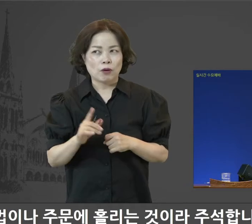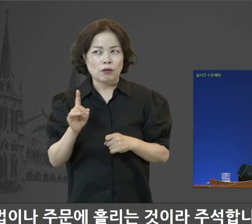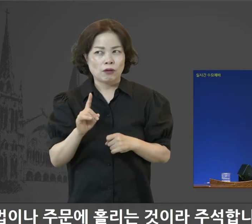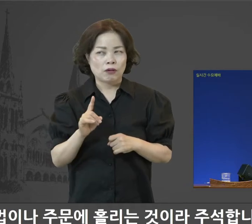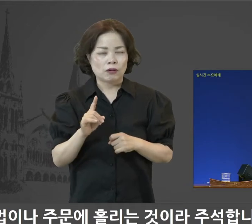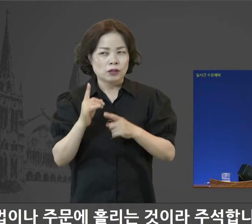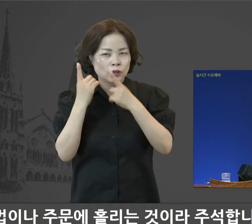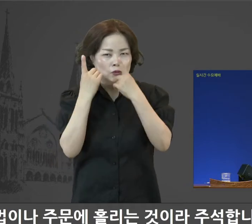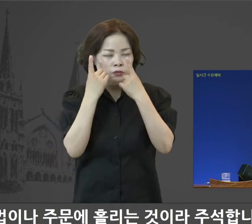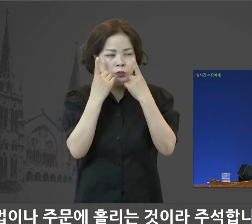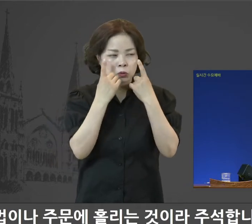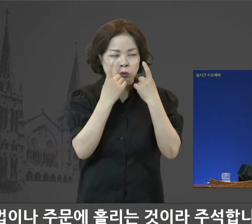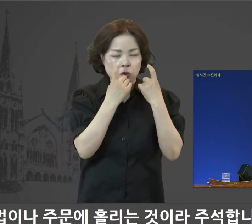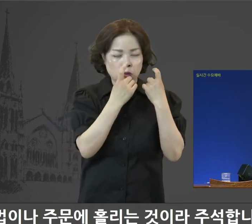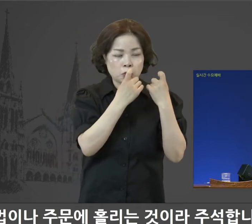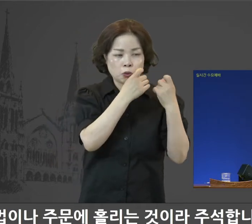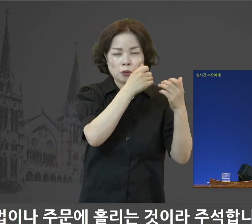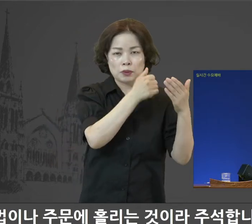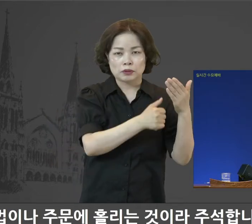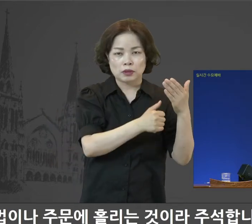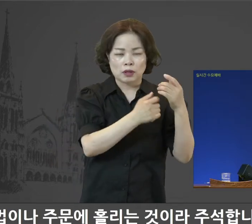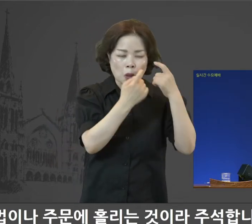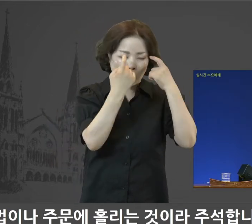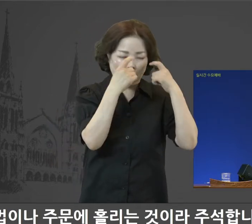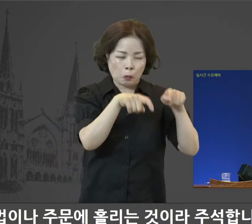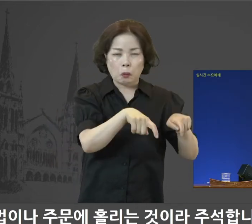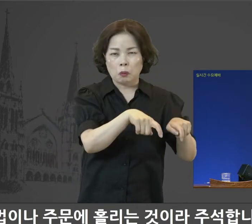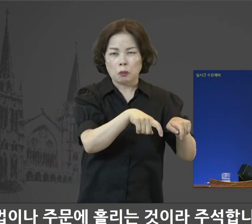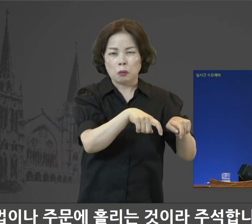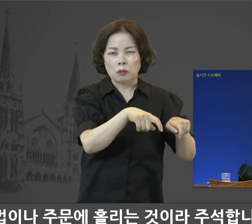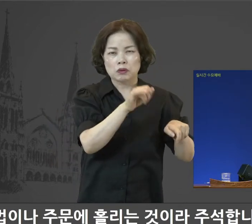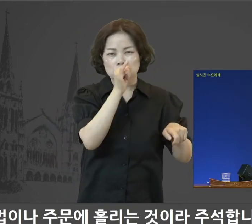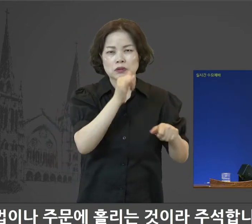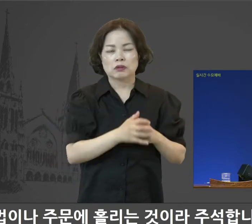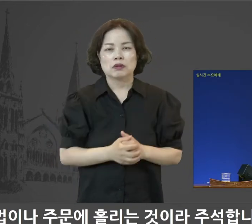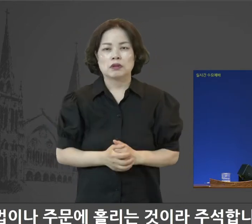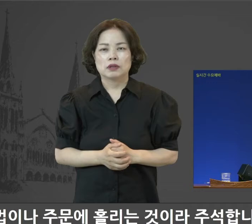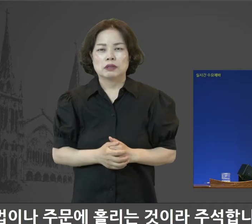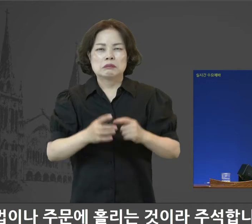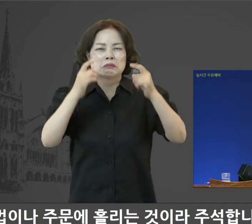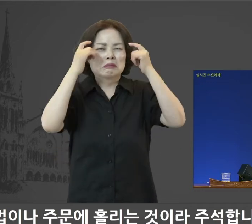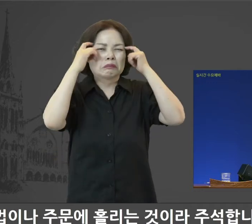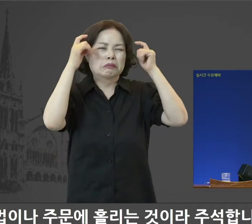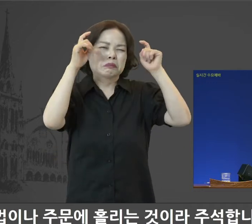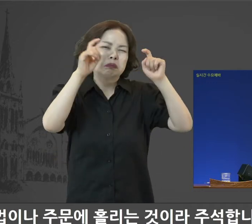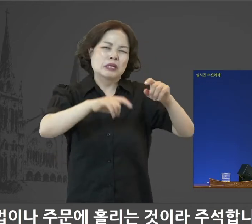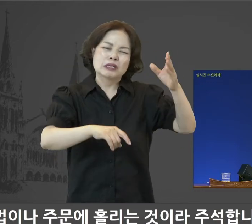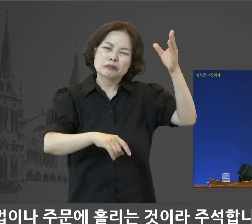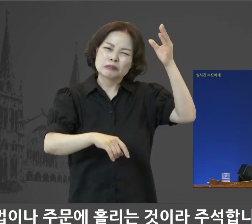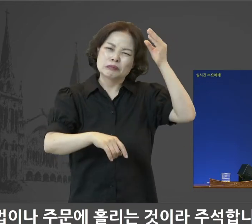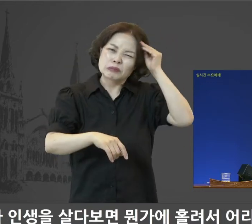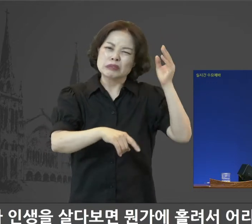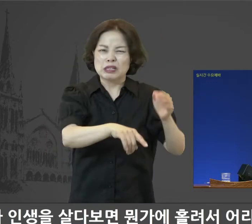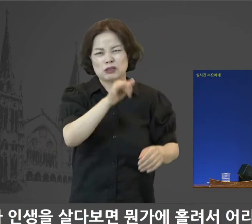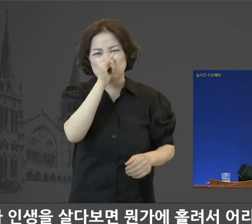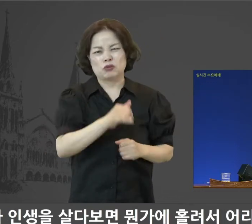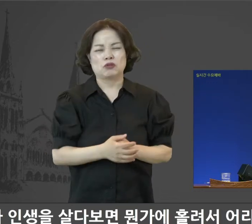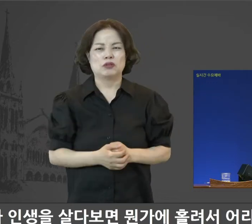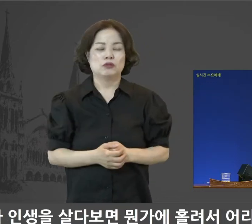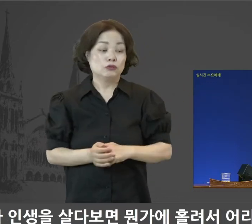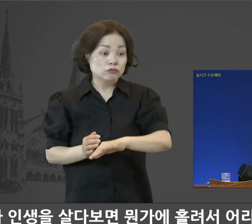홀려서 현혹되어서 어리석은 결정을 할 때가 있죠. 미련한 짓을 할 때가 있죠. 우리도 그럴 때가